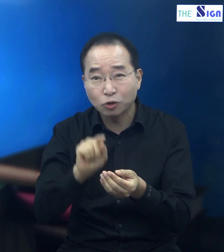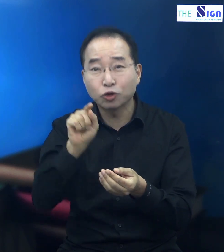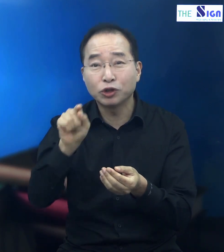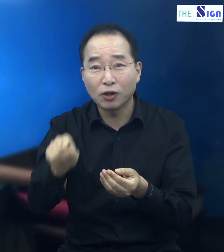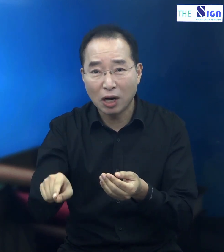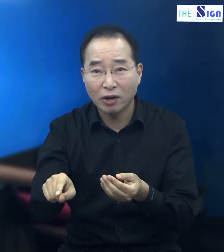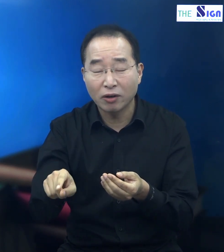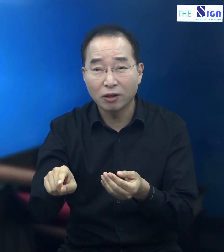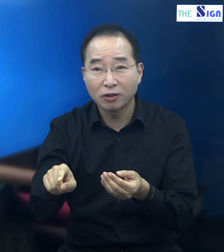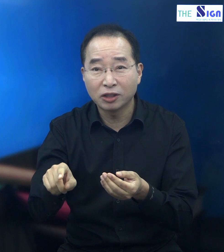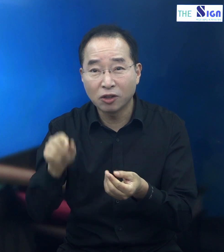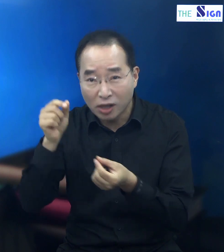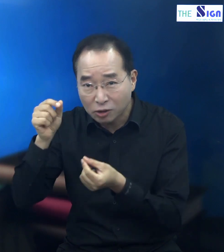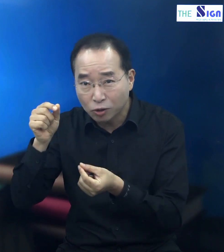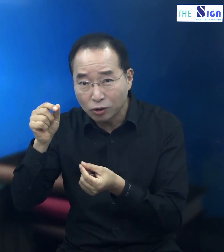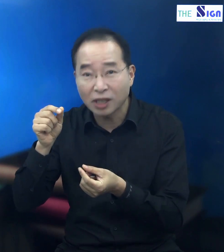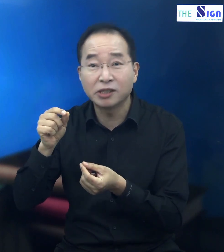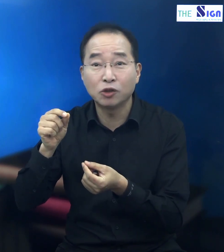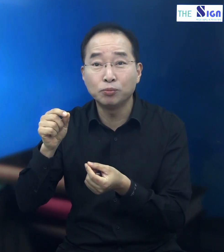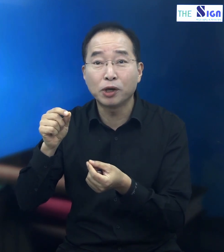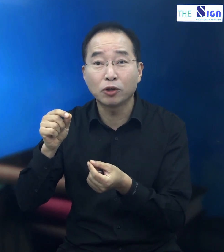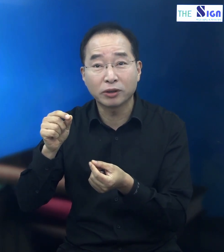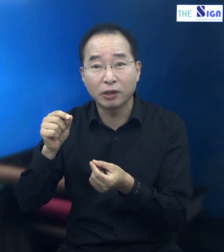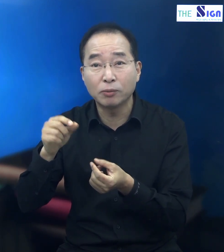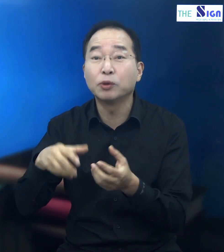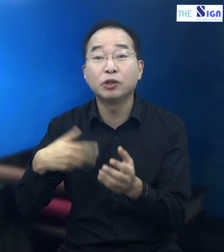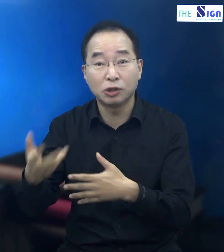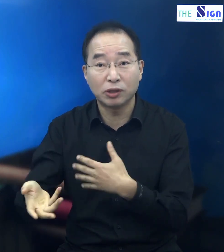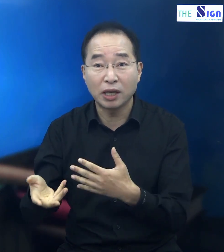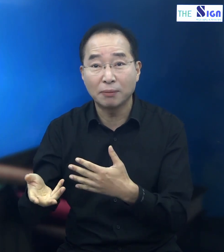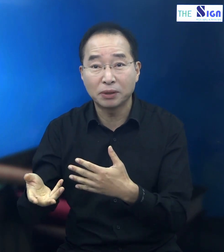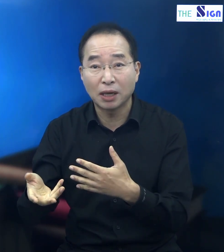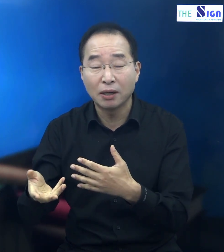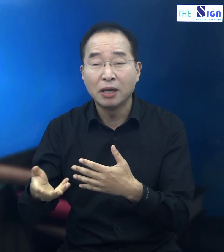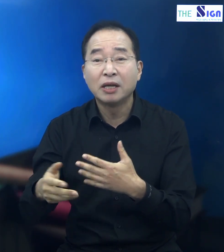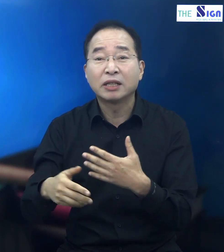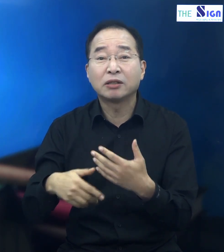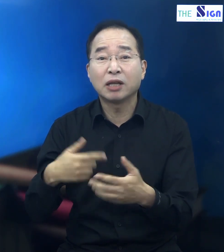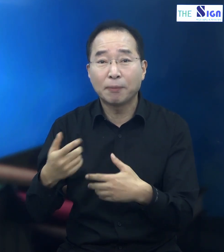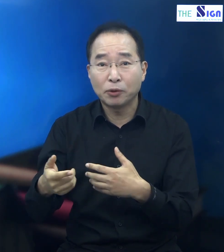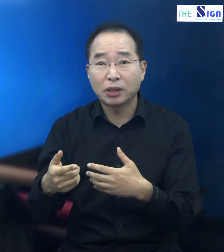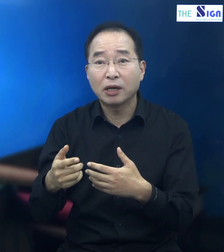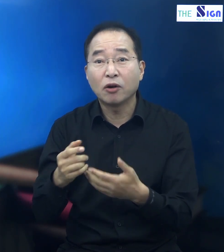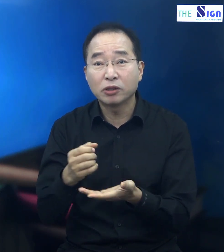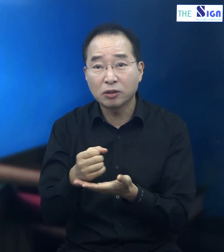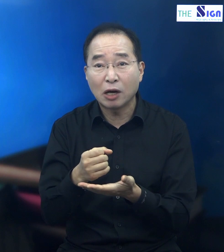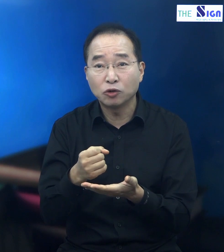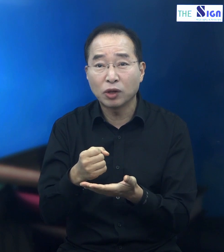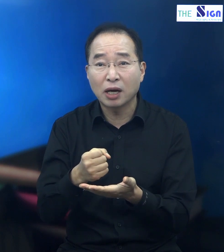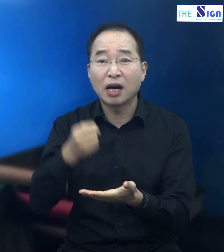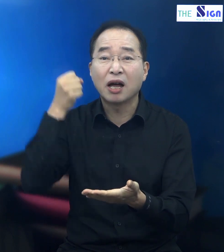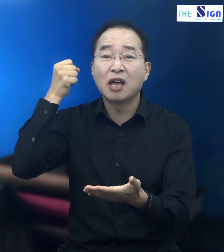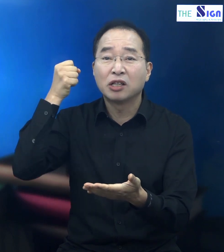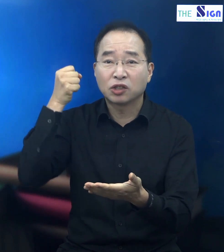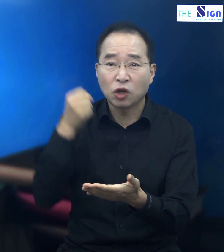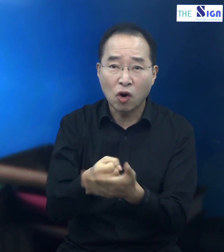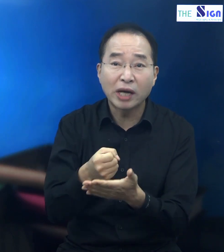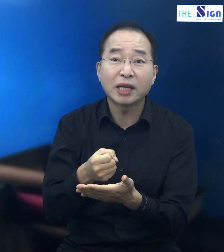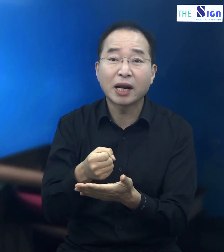툭 튀어나와요. 그거 가지고 당신의 운명은 어때요? 뭐 이런 식으로 얘기합니다. 그러다 보니까 여기서 나온 수화가